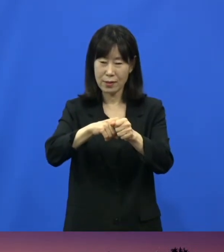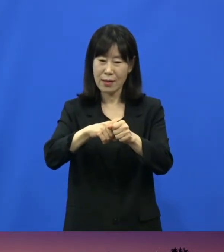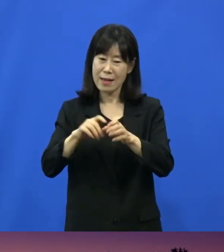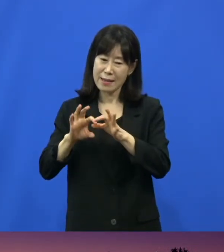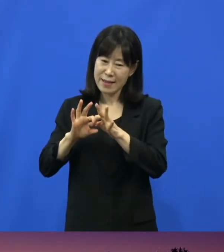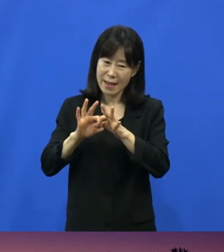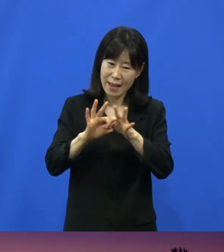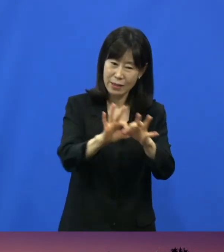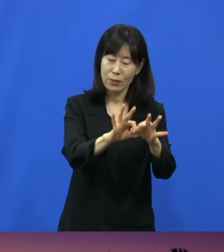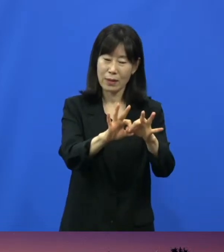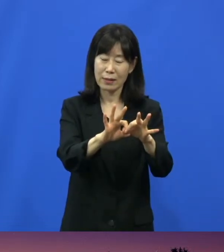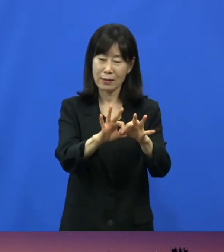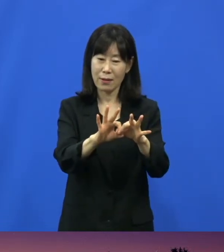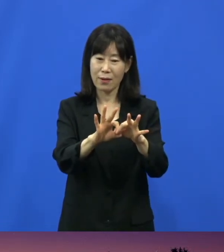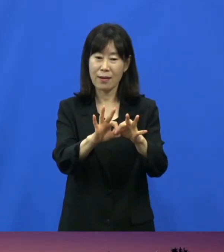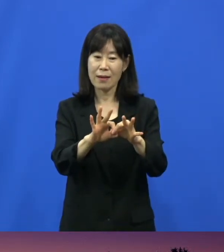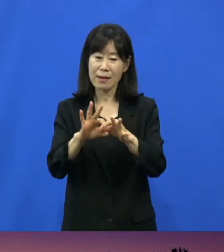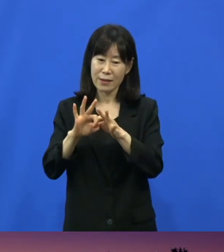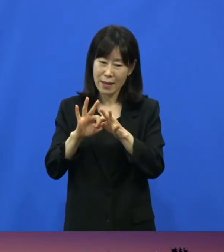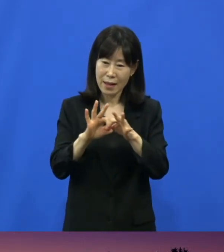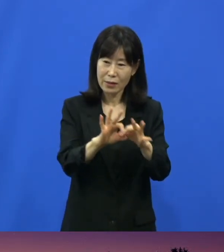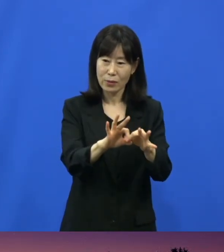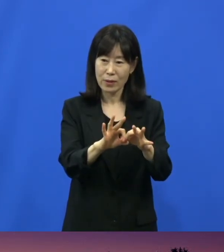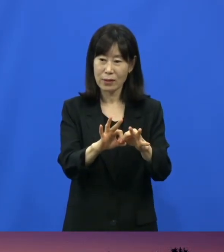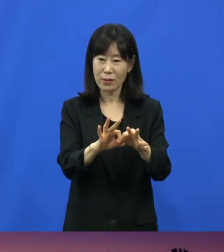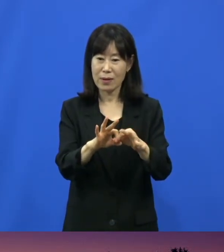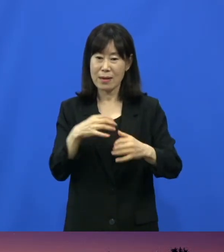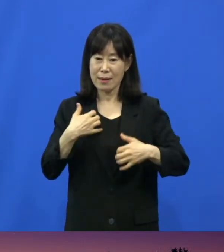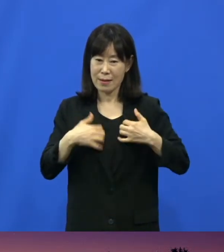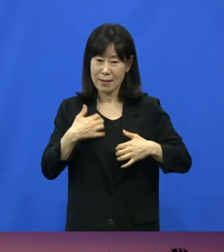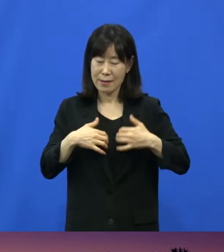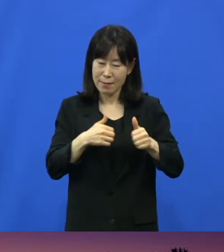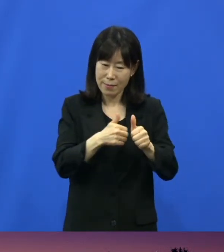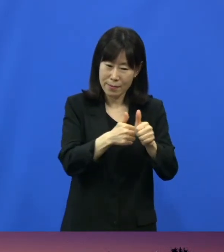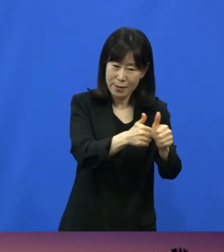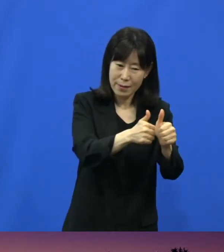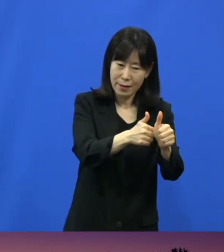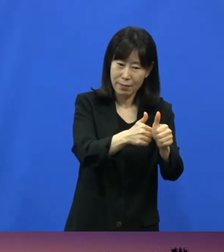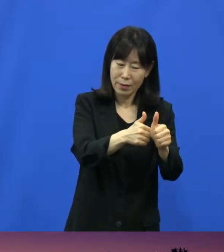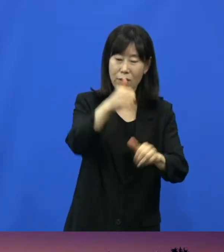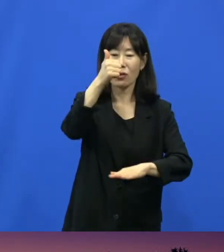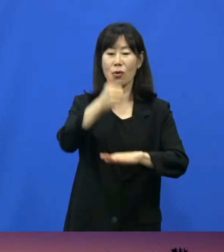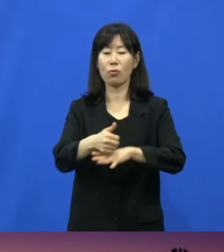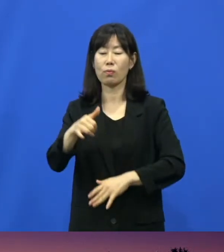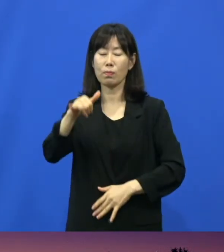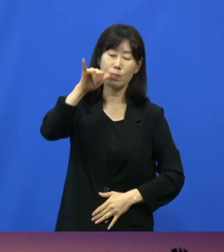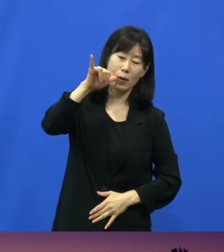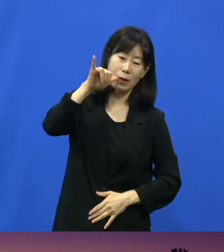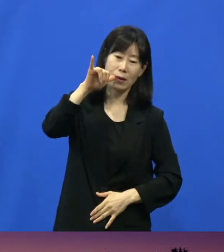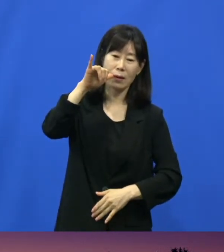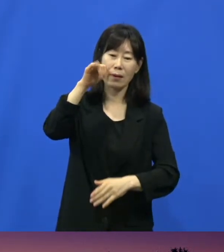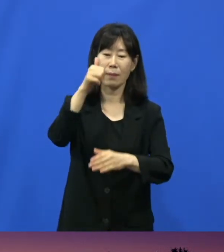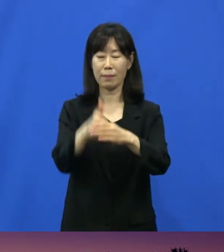짧은 재미, 짧은 쾌락을 추구하다 보니까 중독에 빠져버려요.